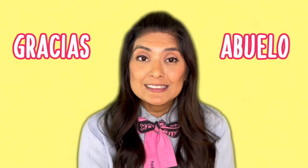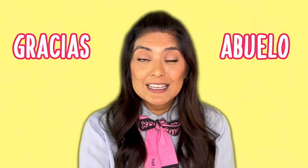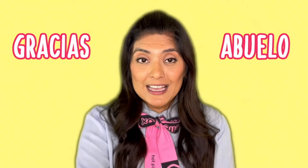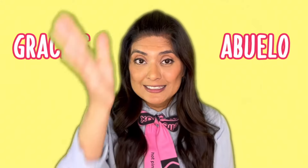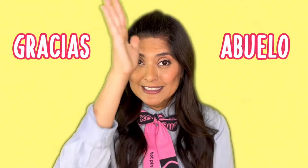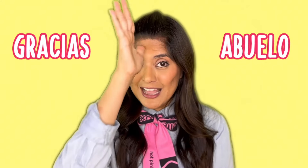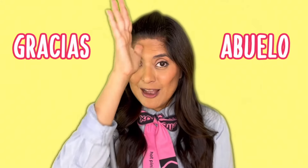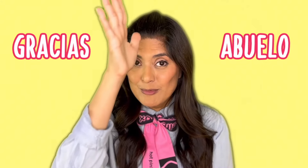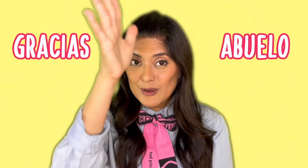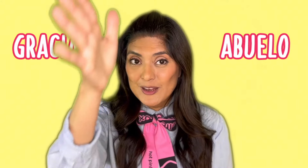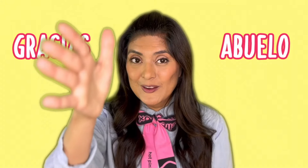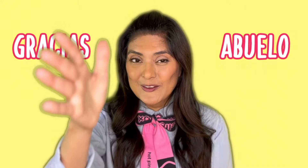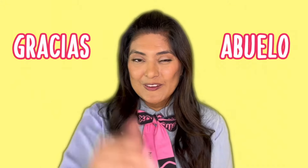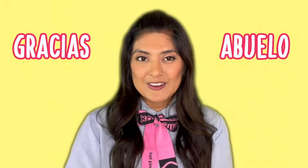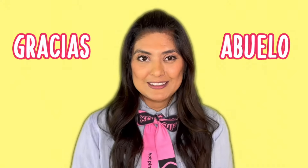Gracias, abuelo.